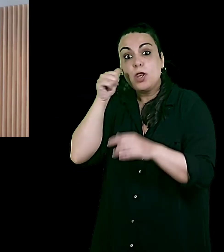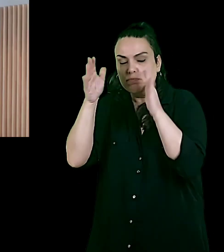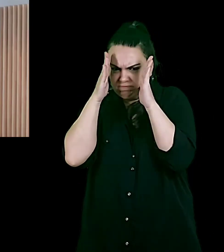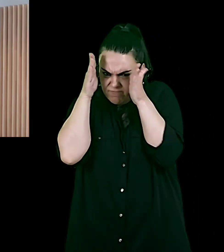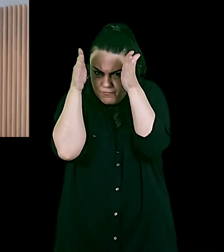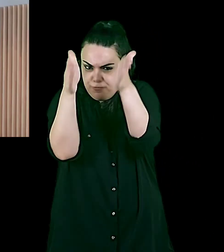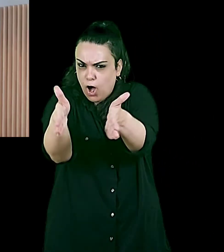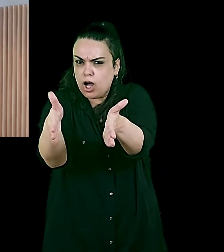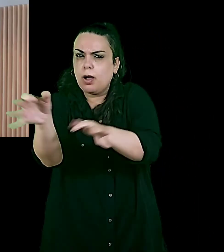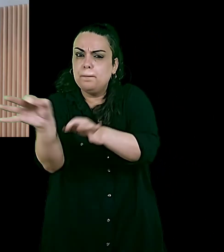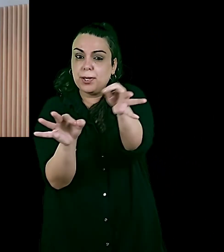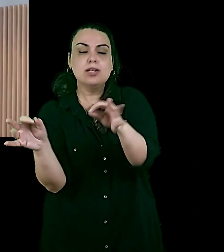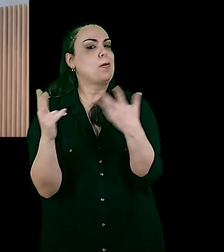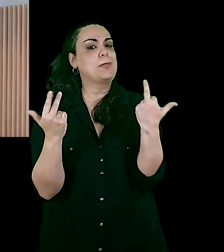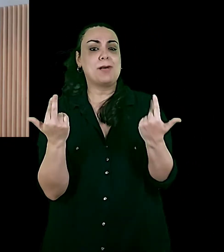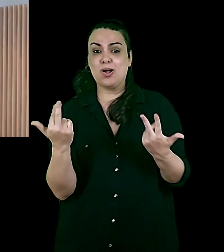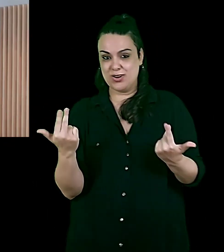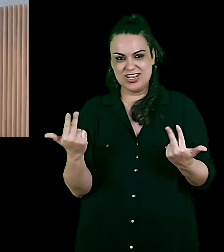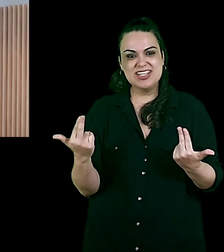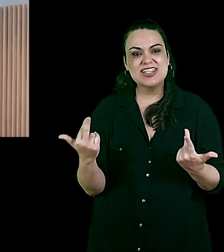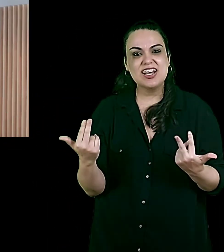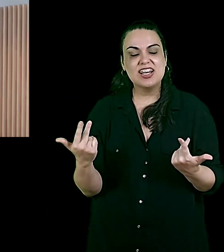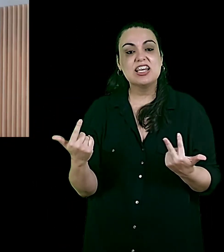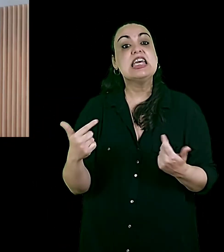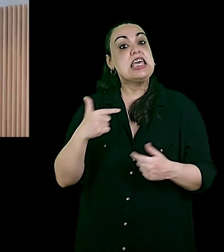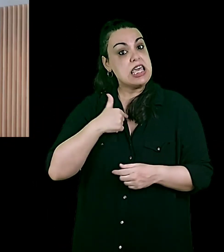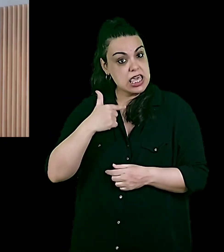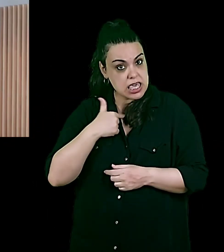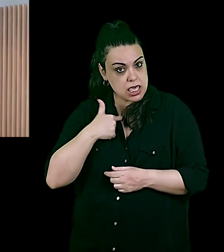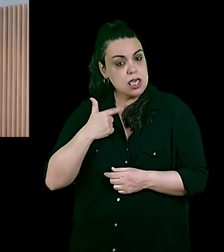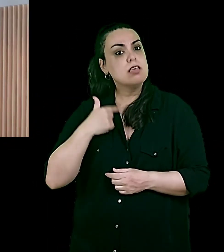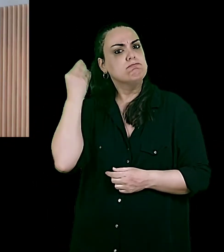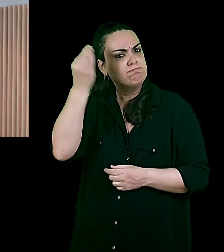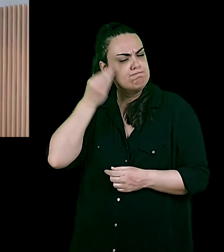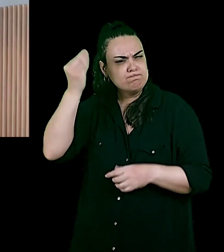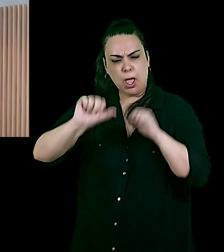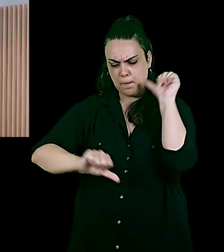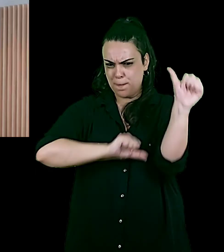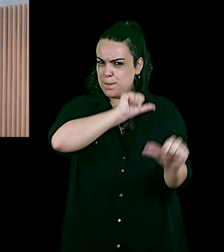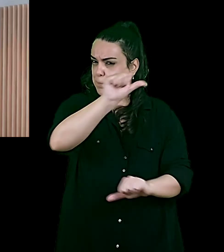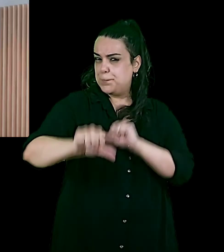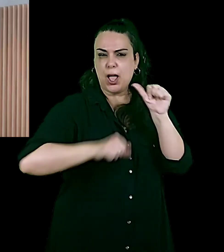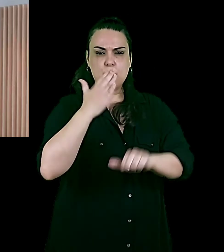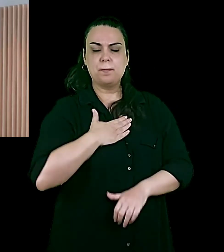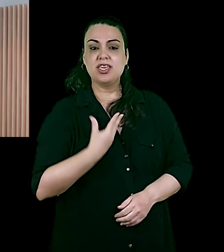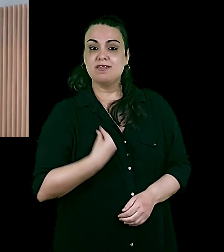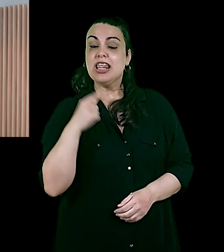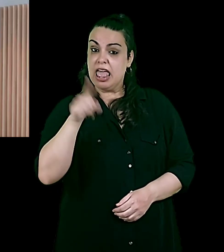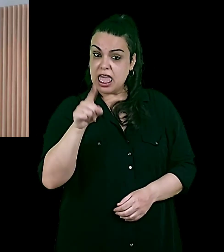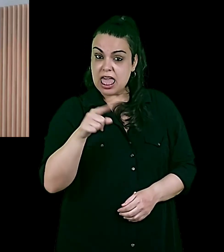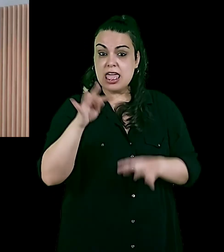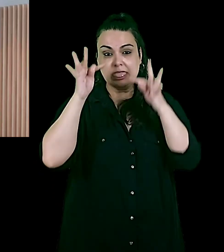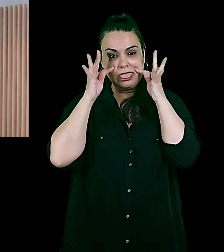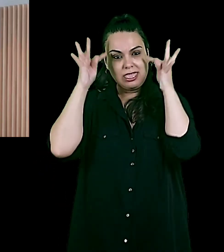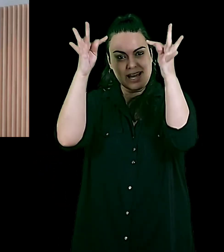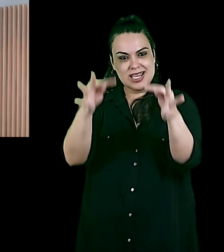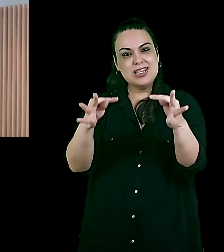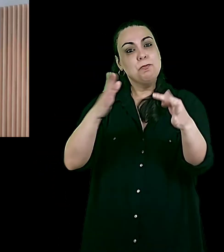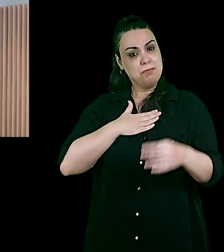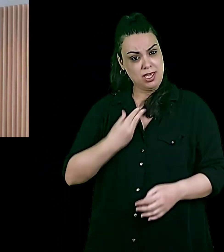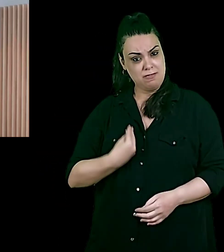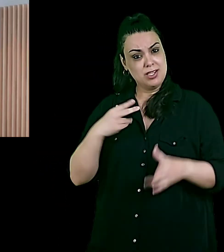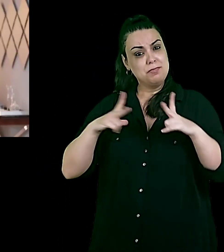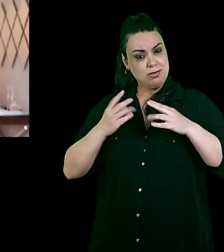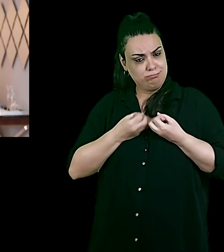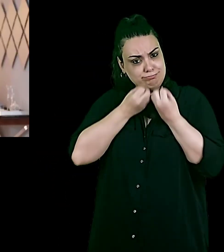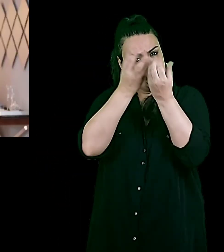no plano dela. Então é a mesma coisa. Eu vivi uma grande transformação na minha vida. E esse é meu testemunho pessoal para